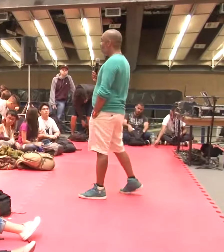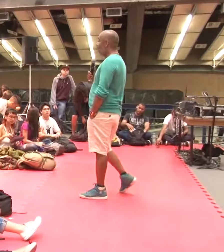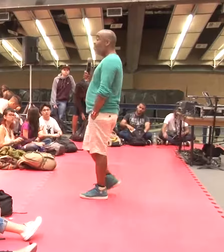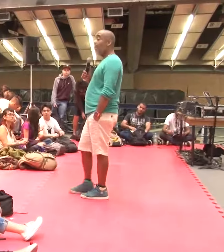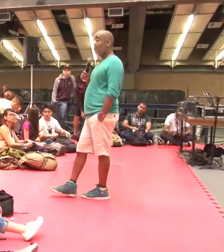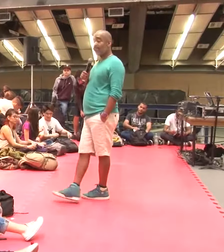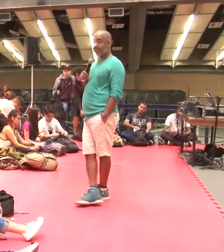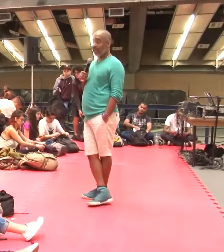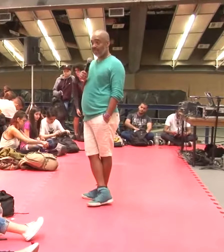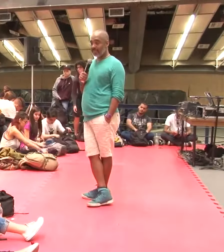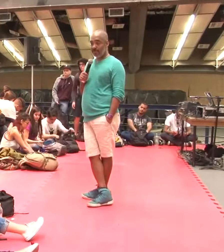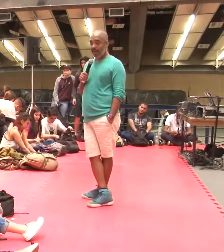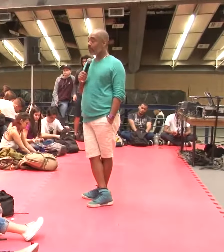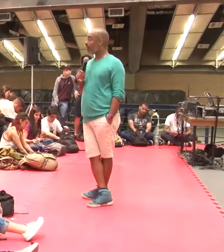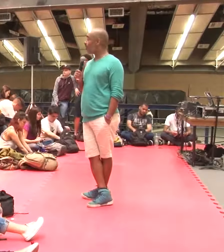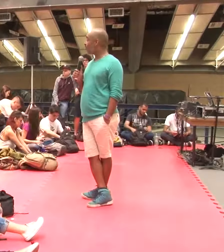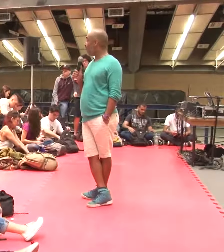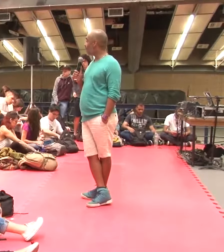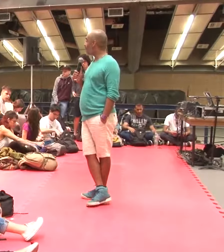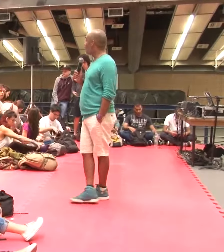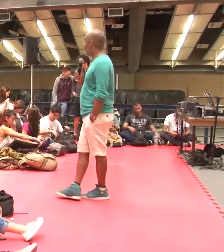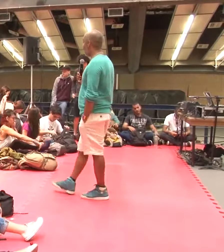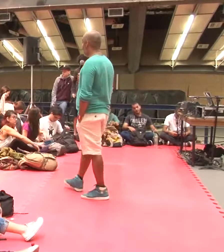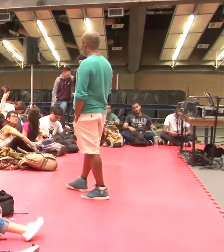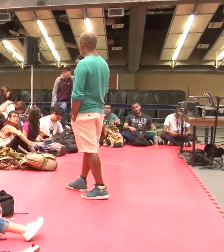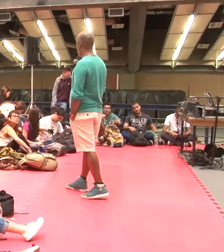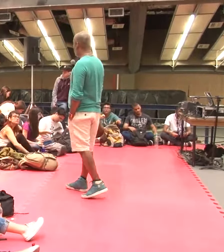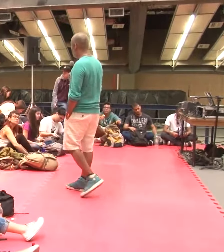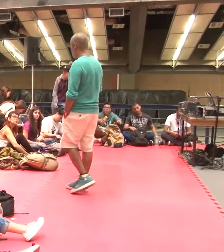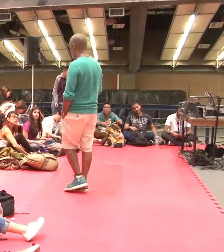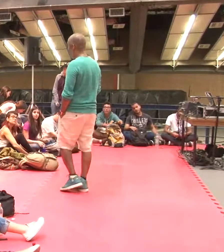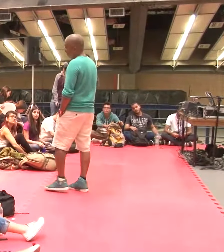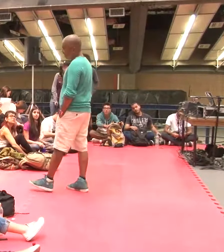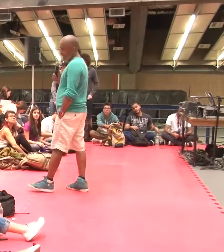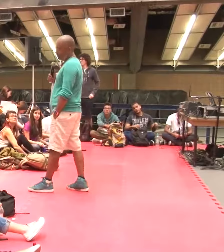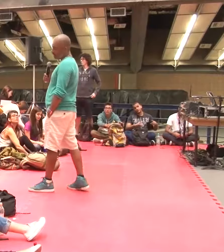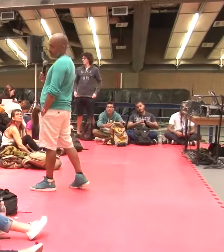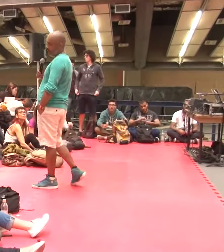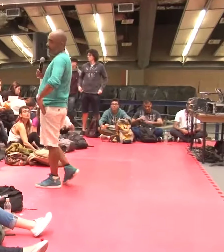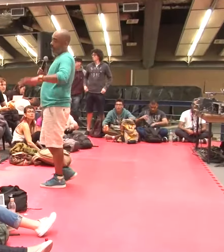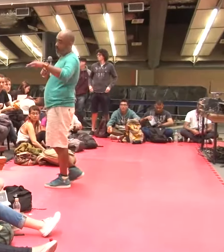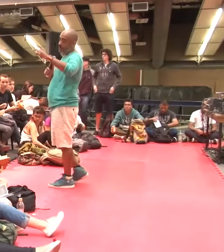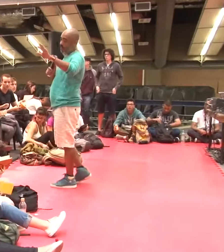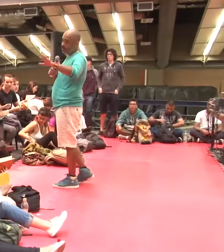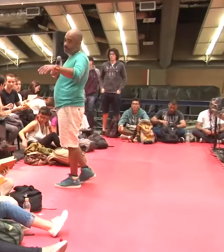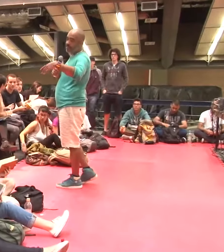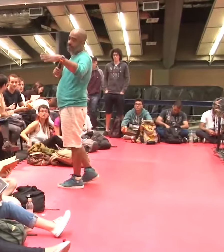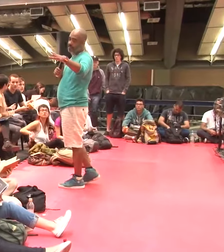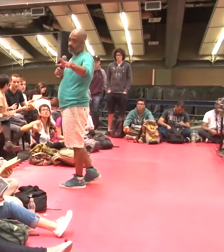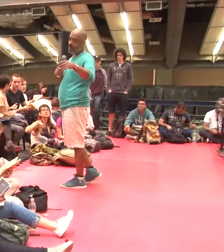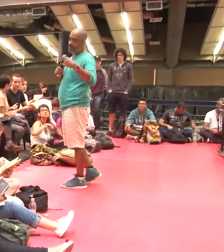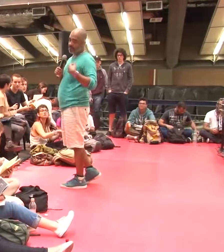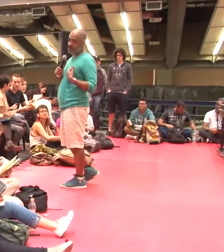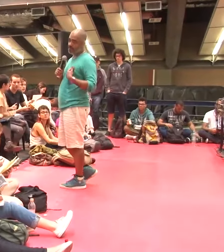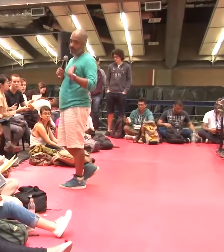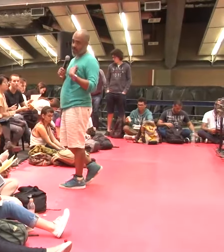aqui. E a gente se esbarra, espero que nos esbarremos em breve, ano que vem, já, ano que vem não, porque vocês vão entrar para a USP, vão fazer